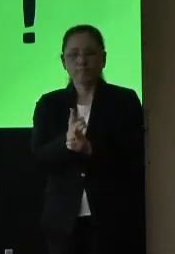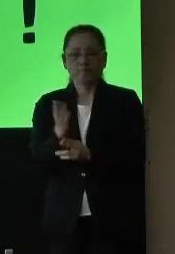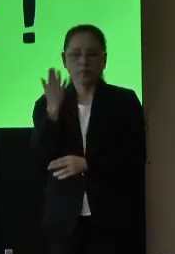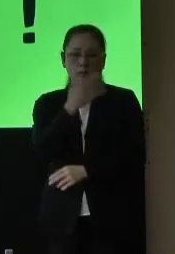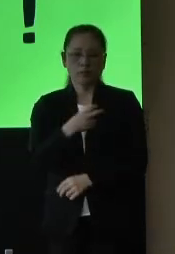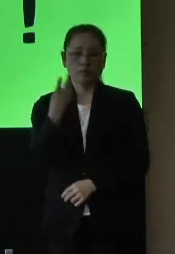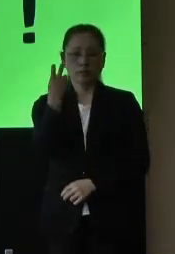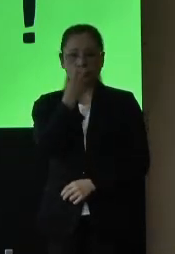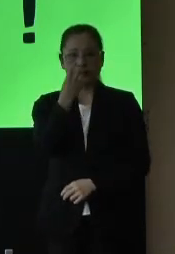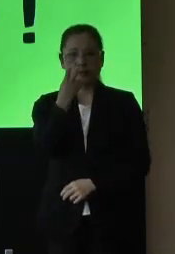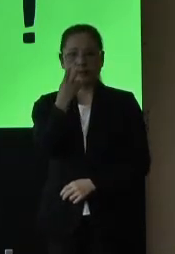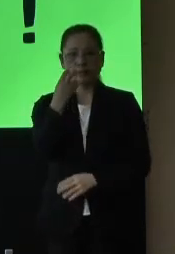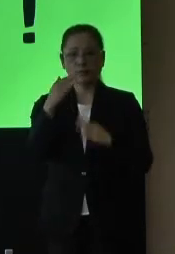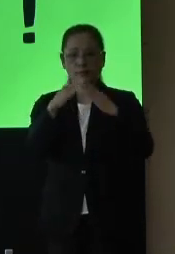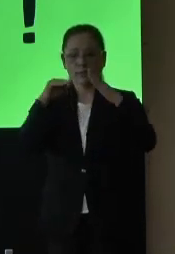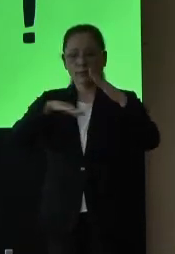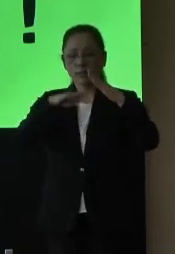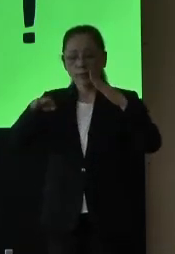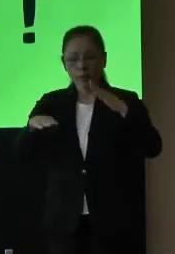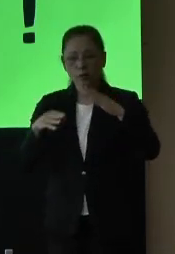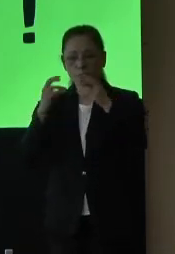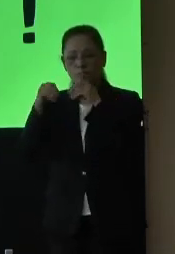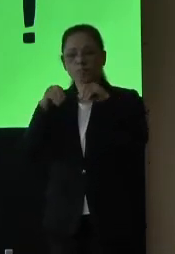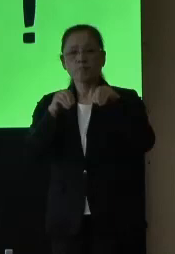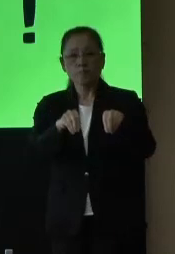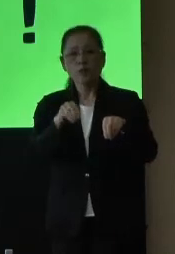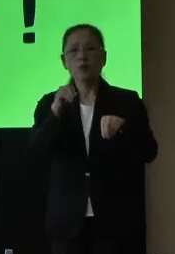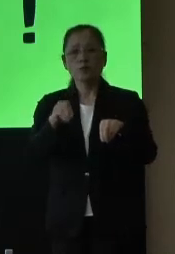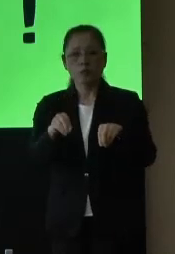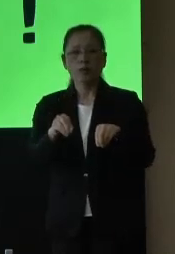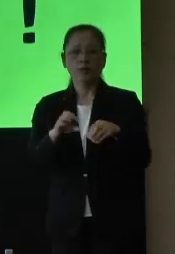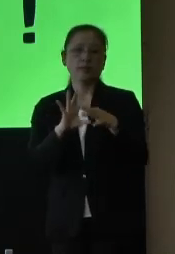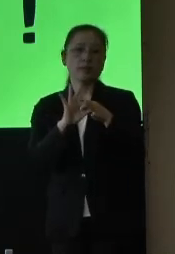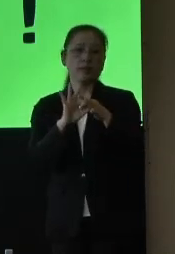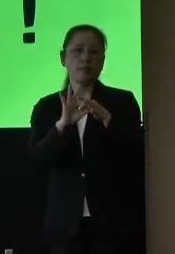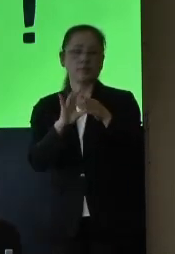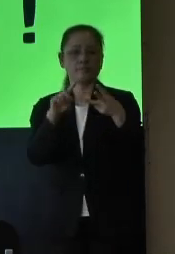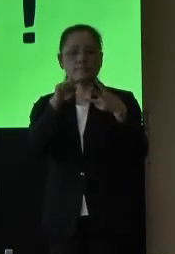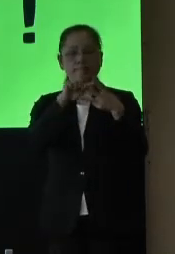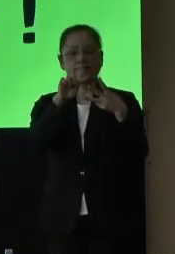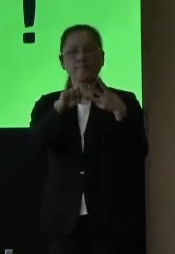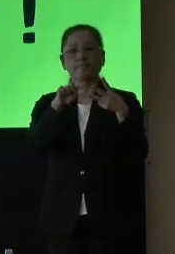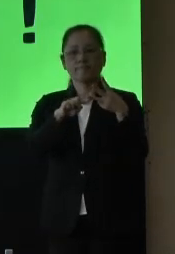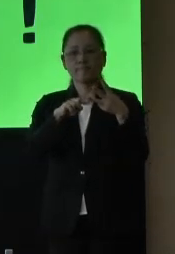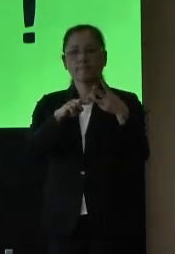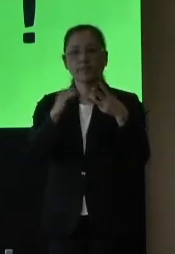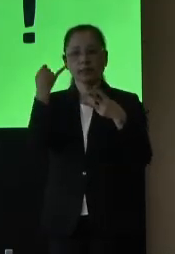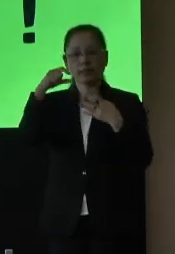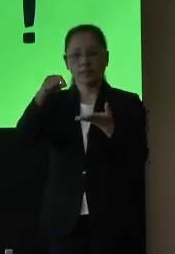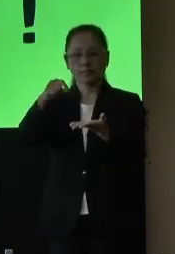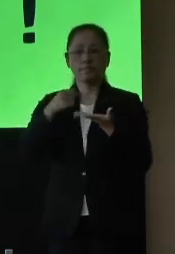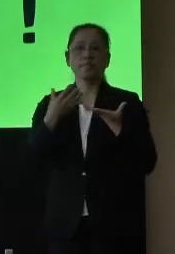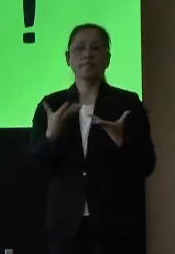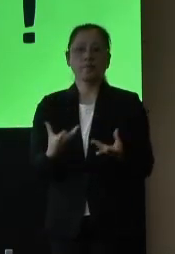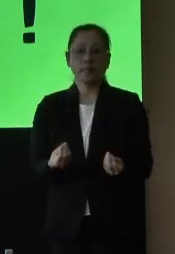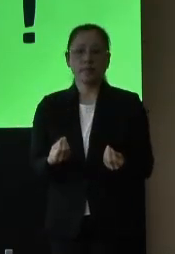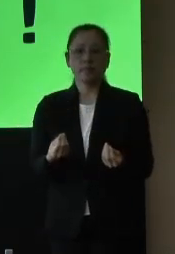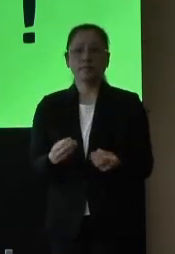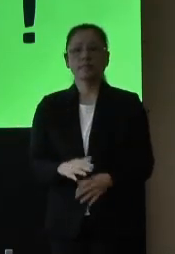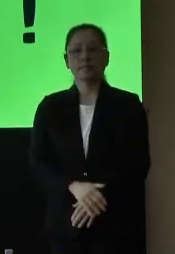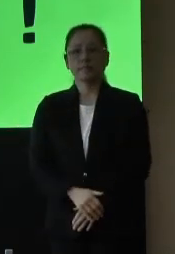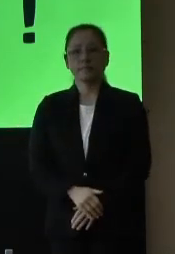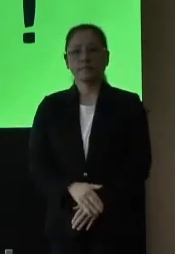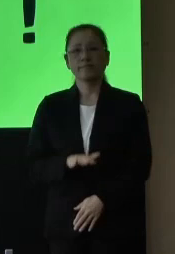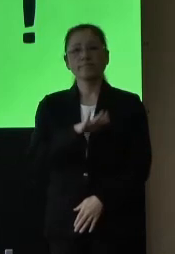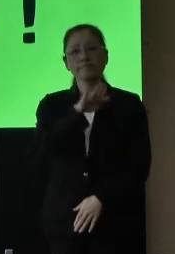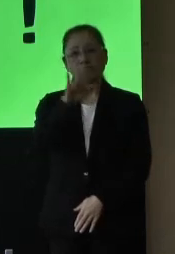理など、家庭内の感染防止対策に関することなどなどについて提言をいただきました。県